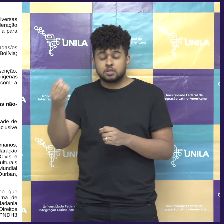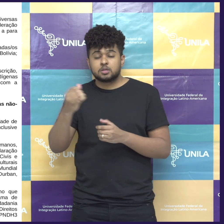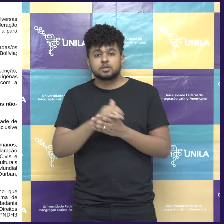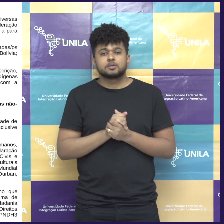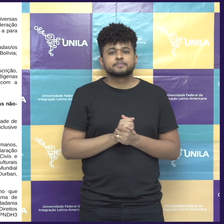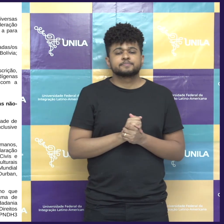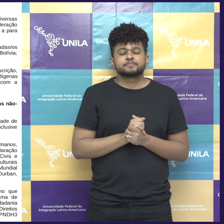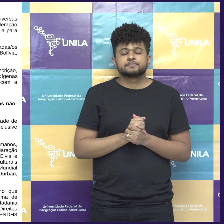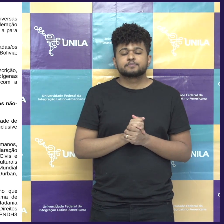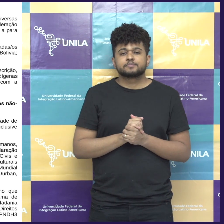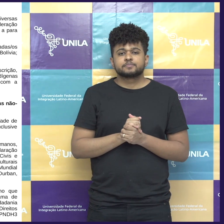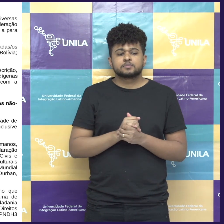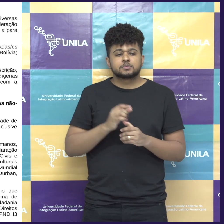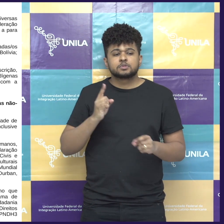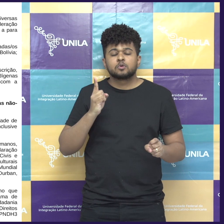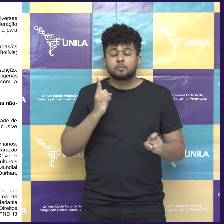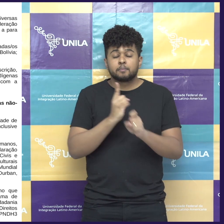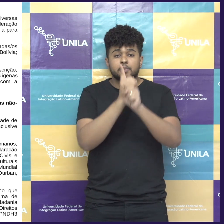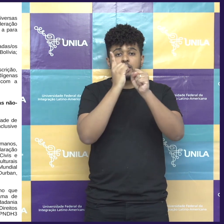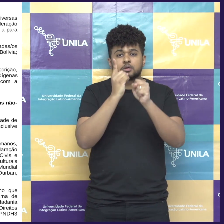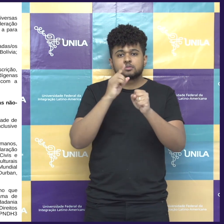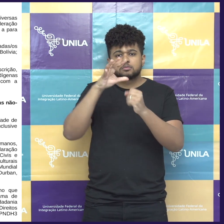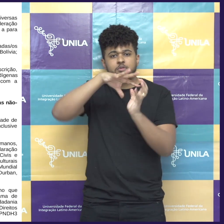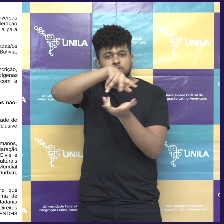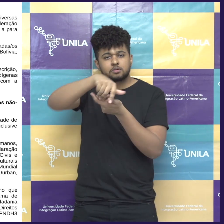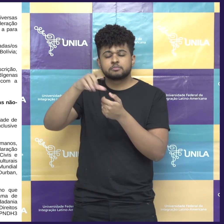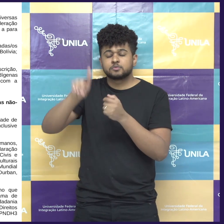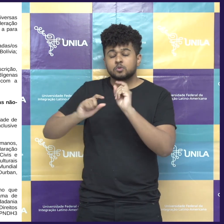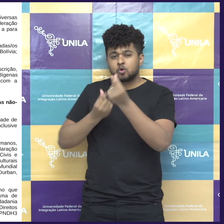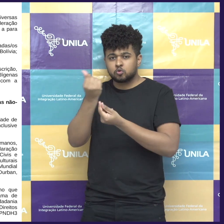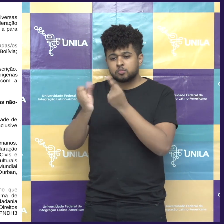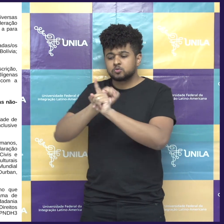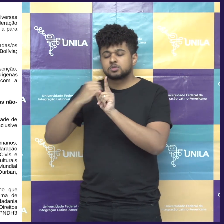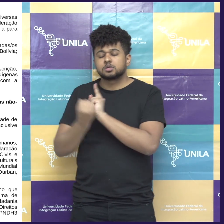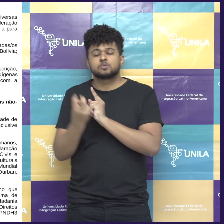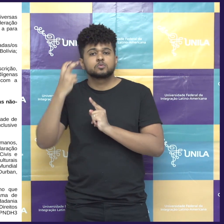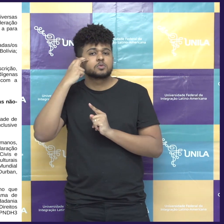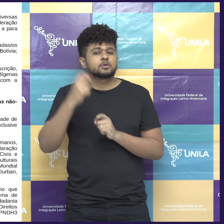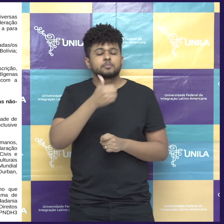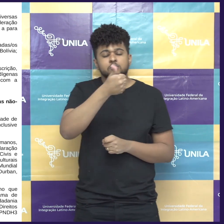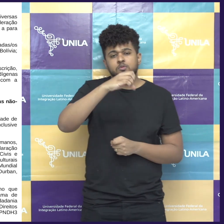1966, o Pacto Internacional dos Direitos Econômicos, Sociais e Culturais,